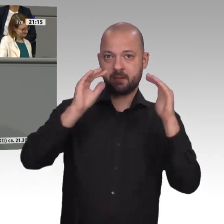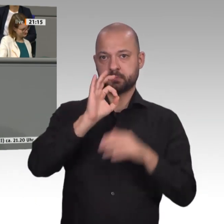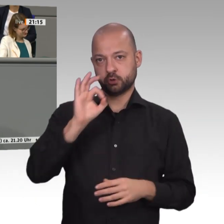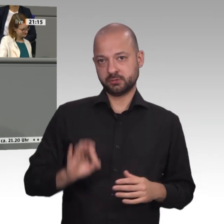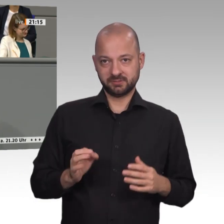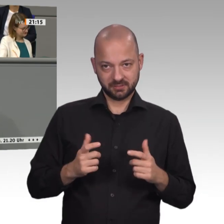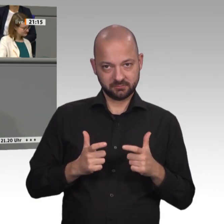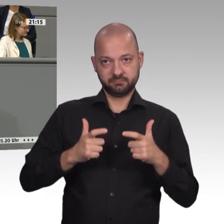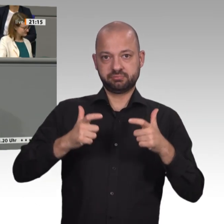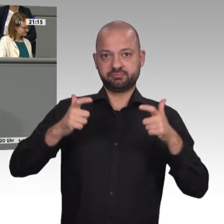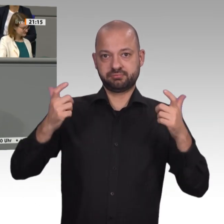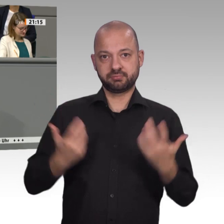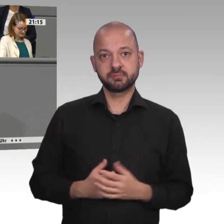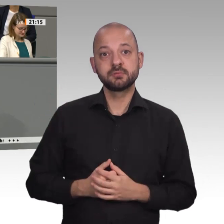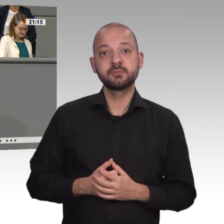Drucksache,